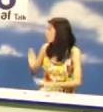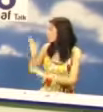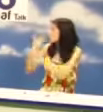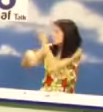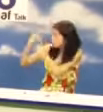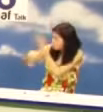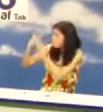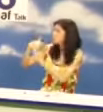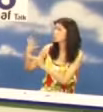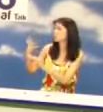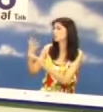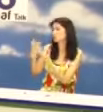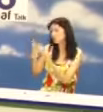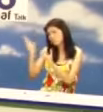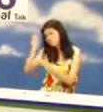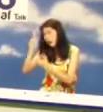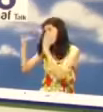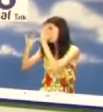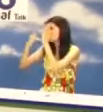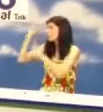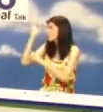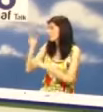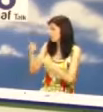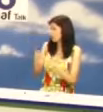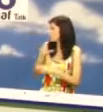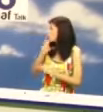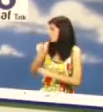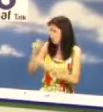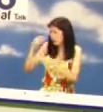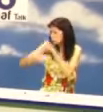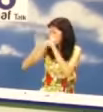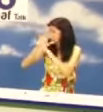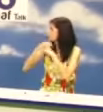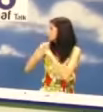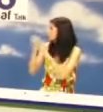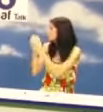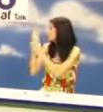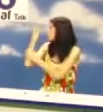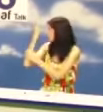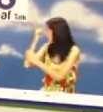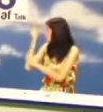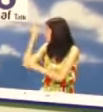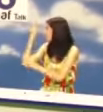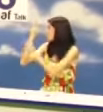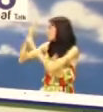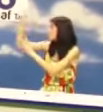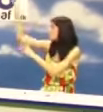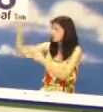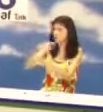ล้วพื้นที่ของการที่เขาจะเข้ามาทำเป็นพิธีกรในรายการเองเนี่ยมันไม่เคยเห็นนะคะก็เลยอยากจะผลักดันตรงนี้ให้เกิดขึ้น ค่